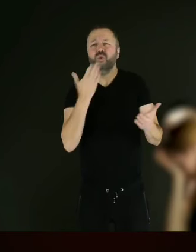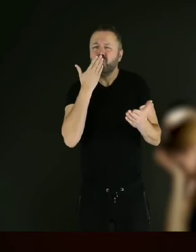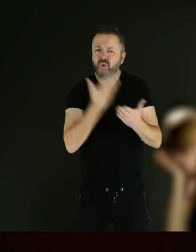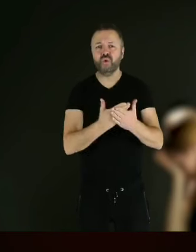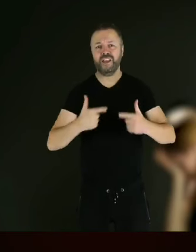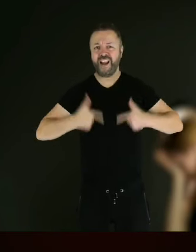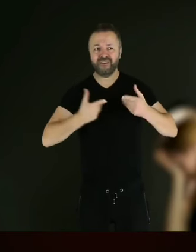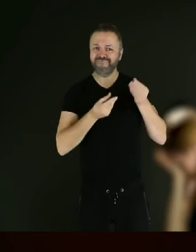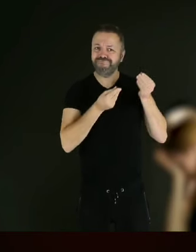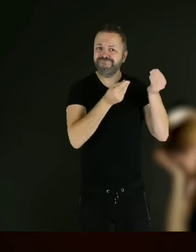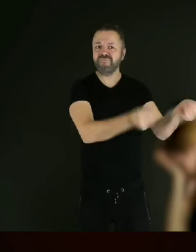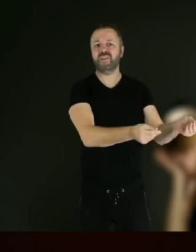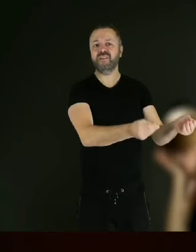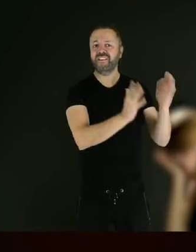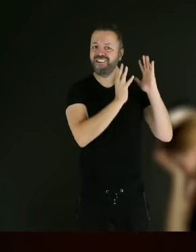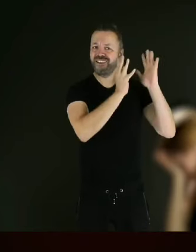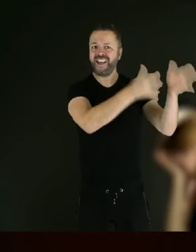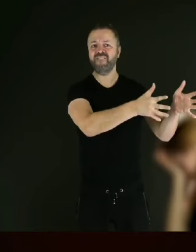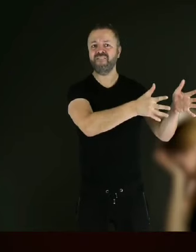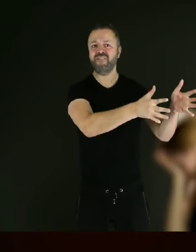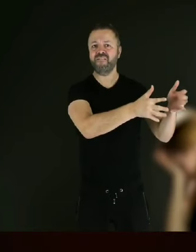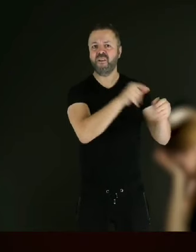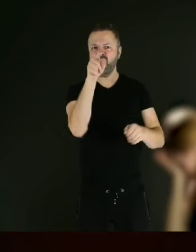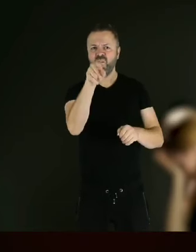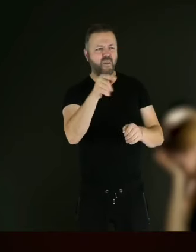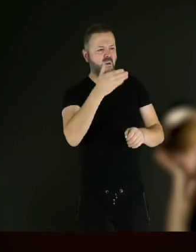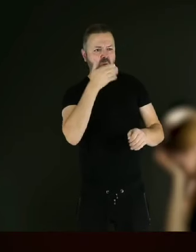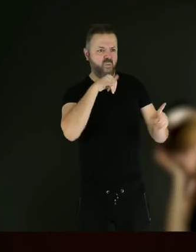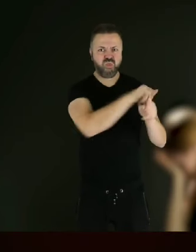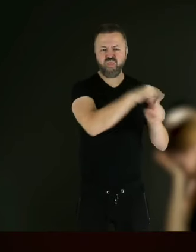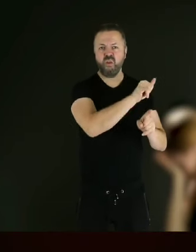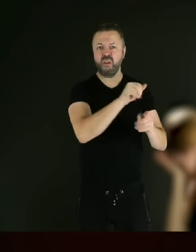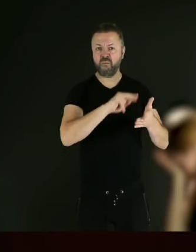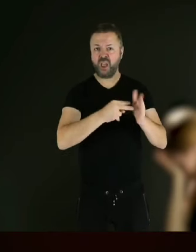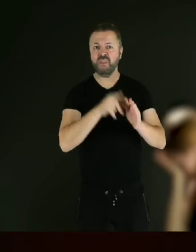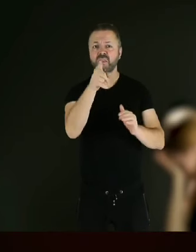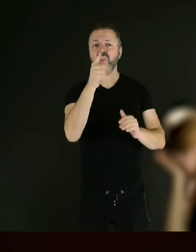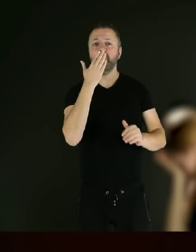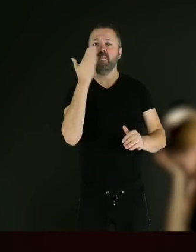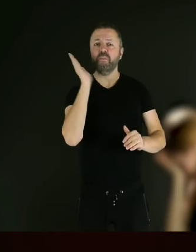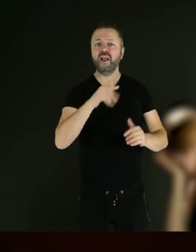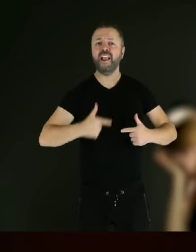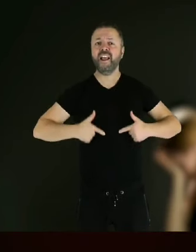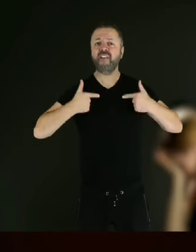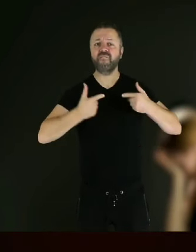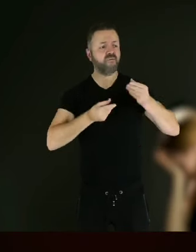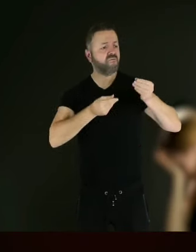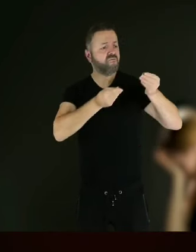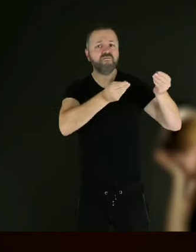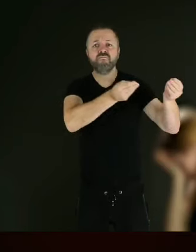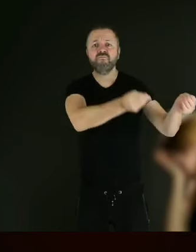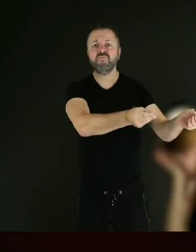это вряд ли. Ведь даже у очень продвинутых роботов это самое главное. Папа, прошу,